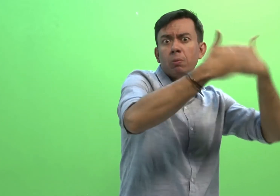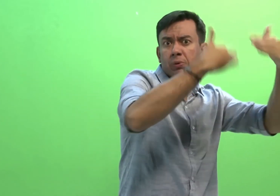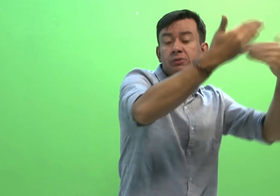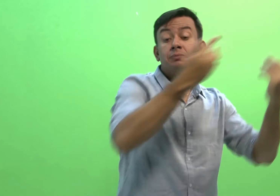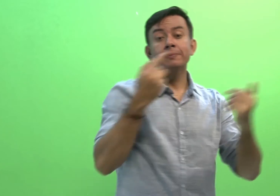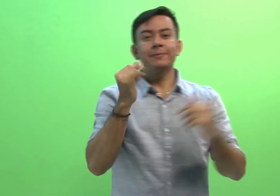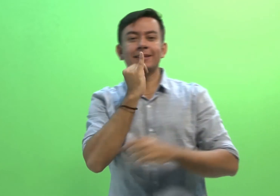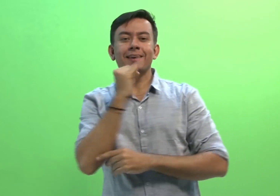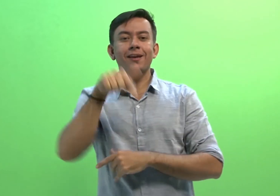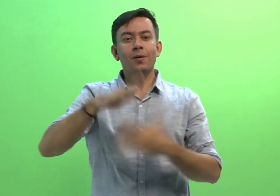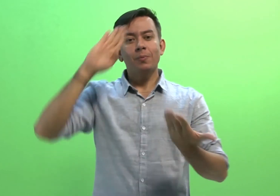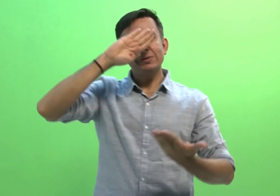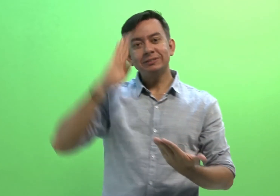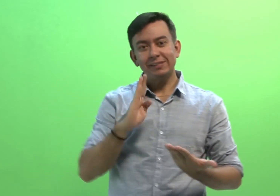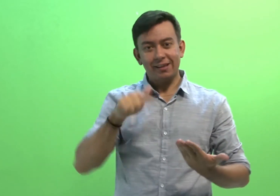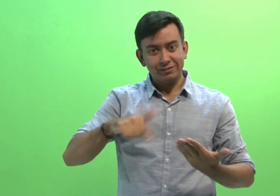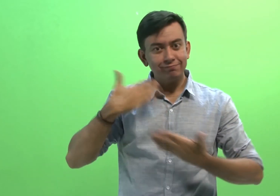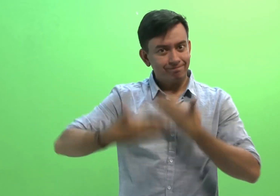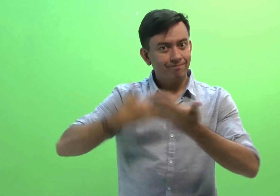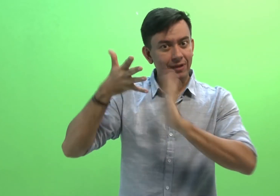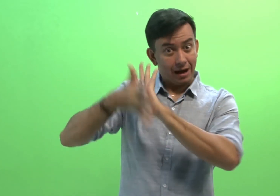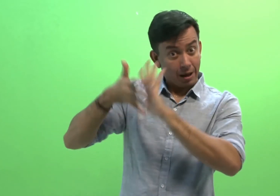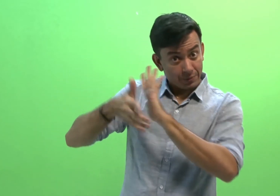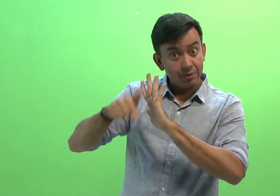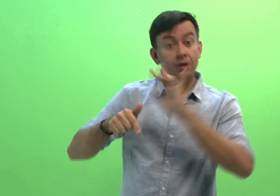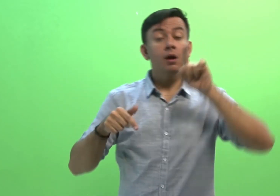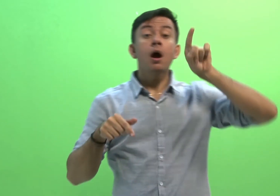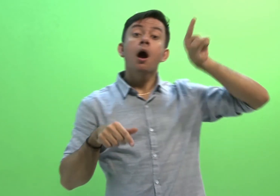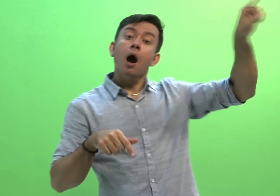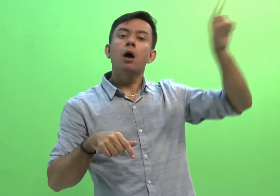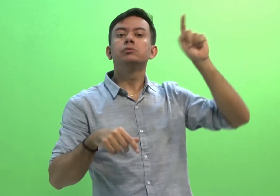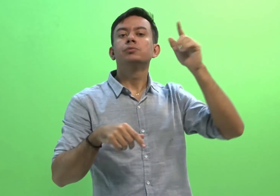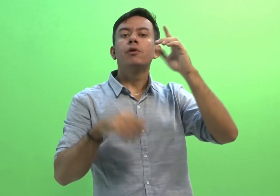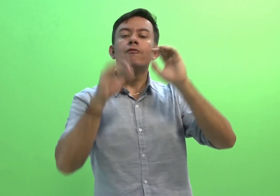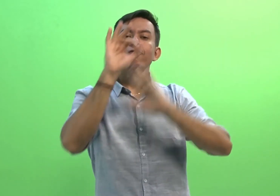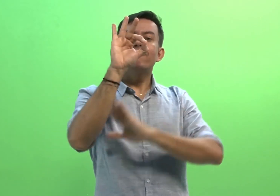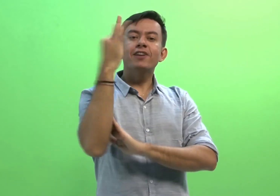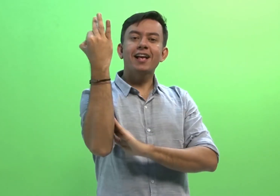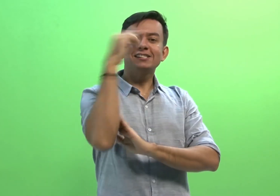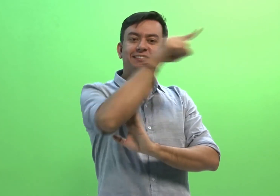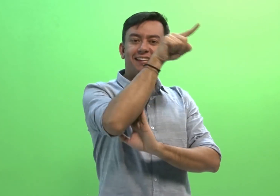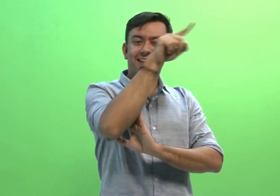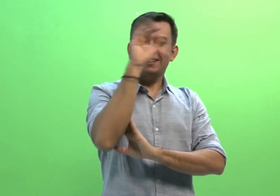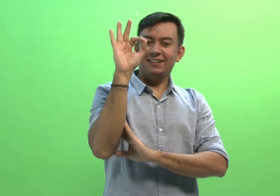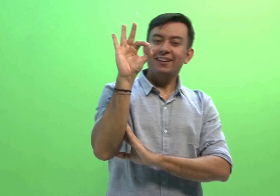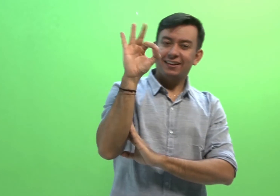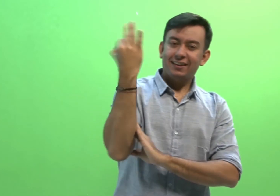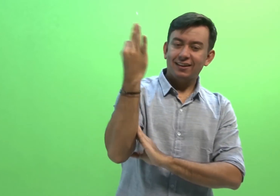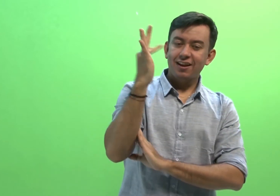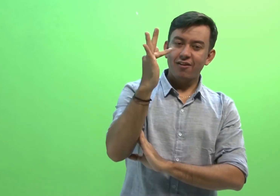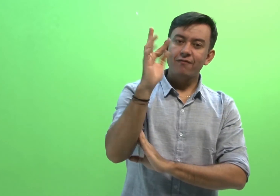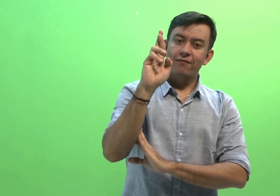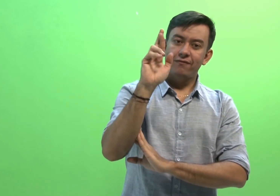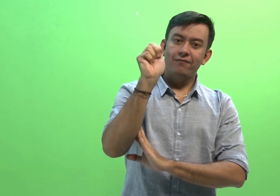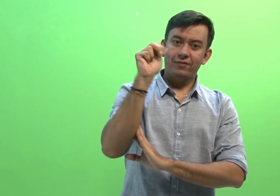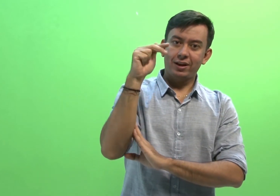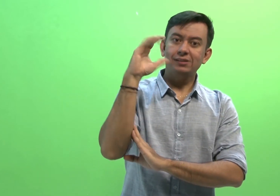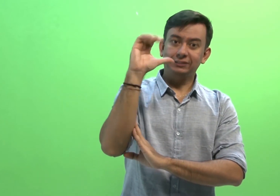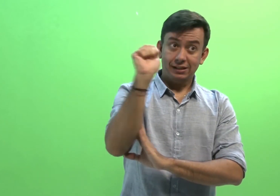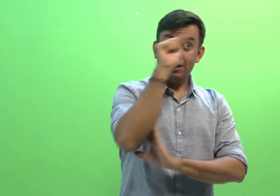teve desenvolvimentos. A língua de sinais brasileira tem origem na língua francesa. Então, a